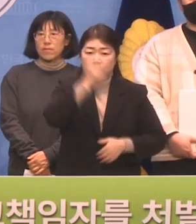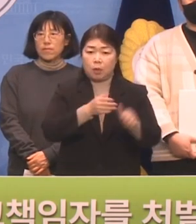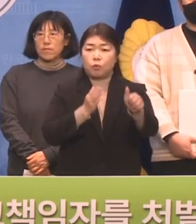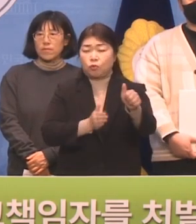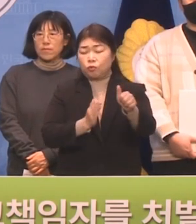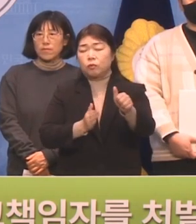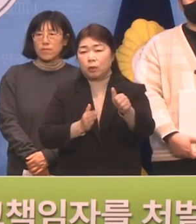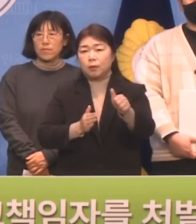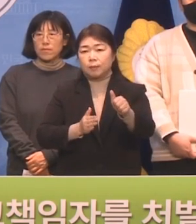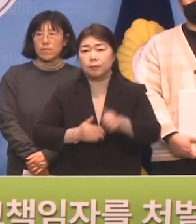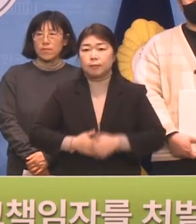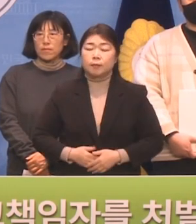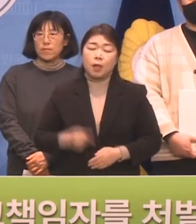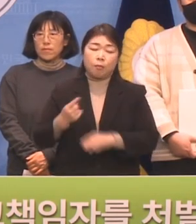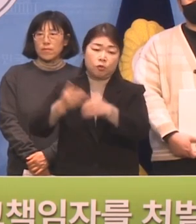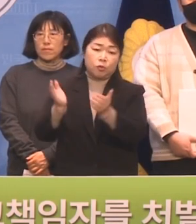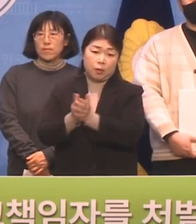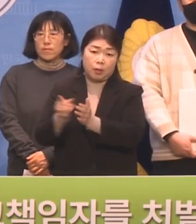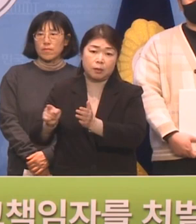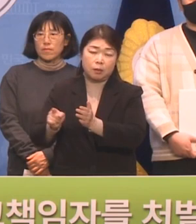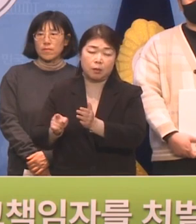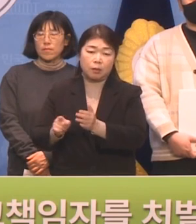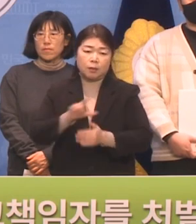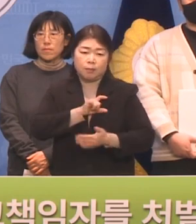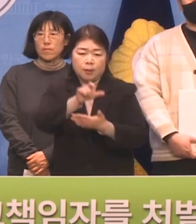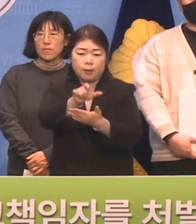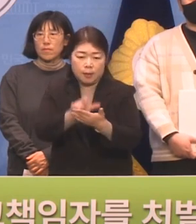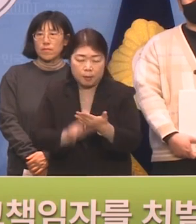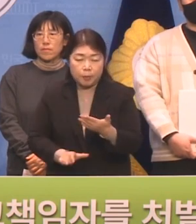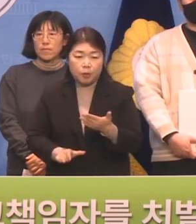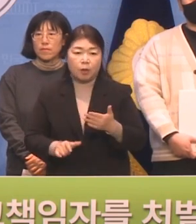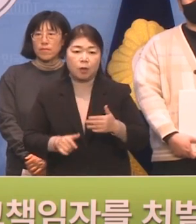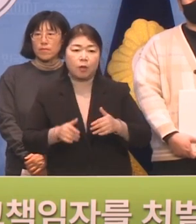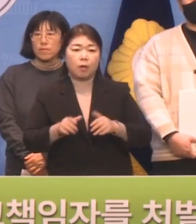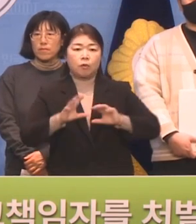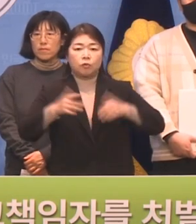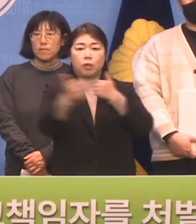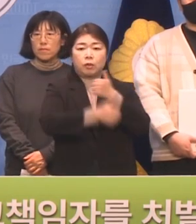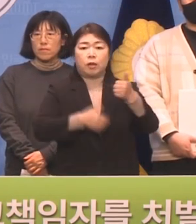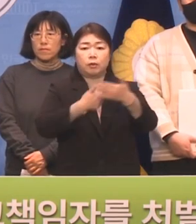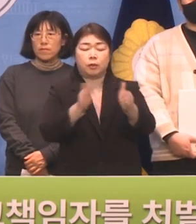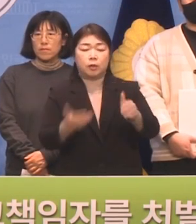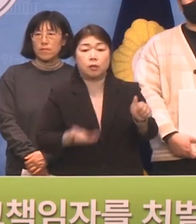요구를 민주당에서는 명단과 함께 의장실에 제출을 했고요.